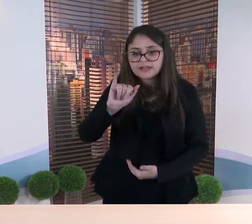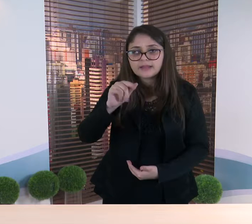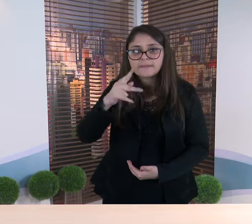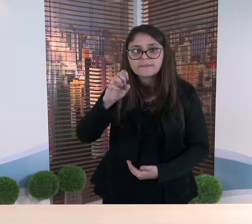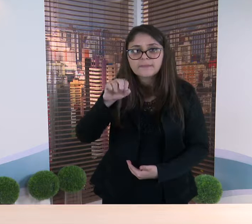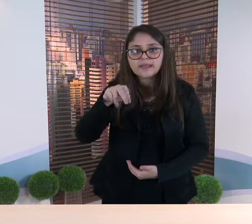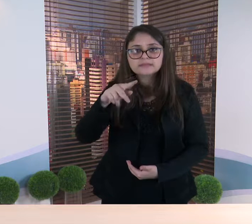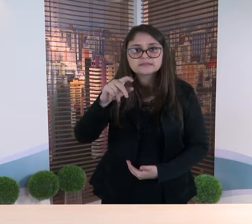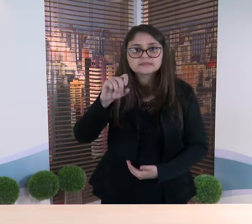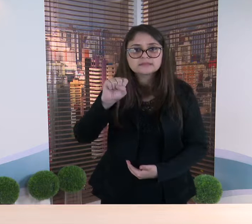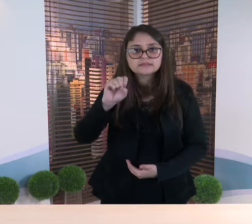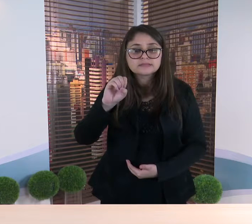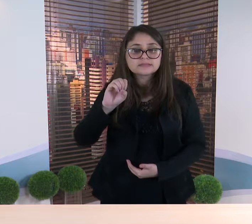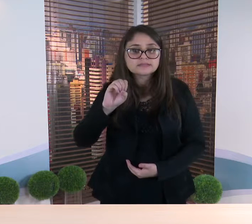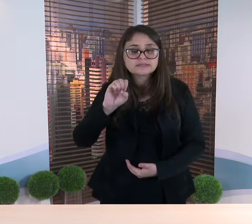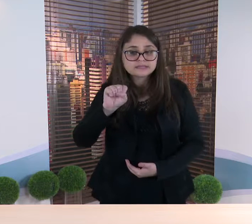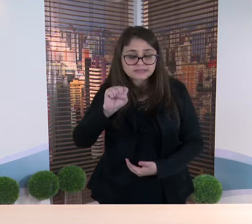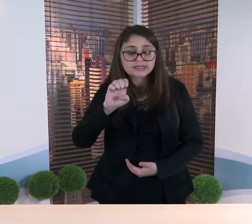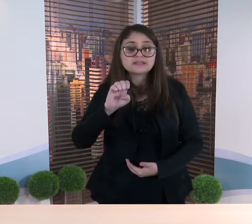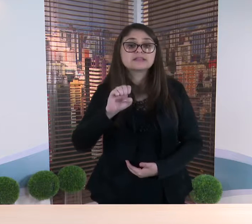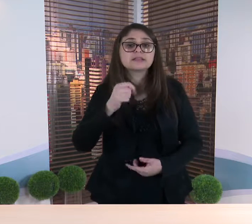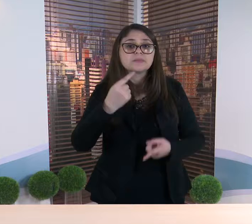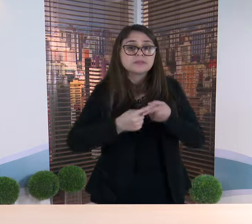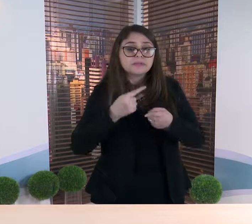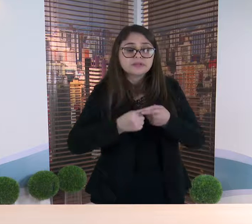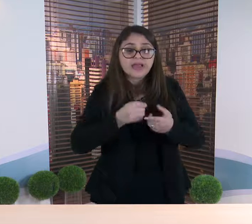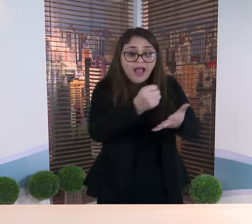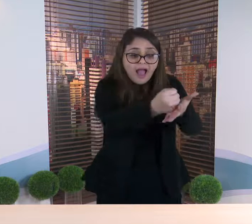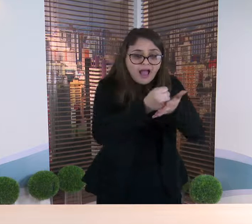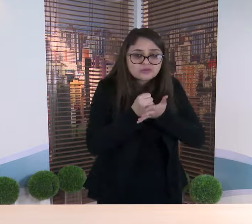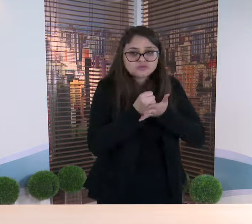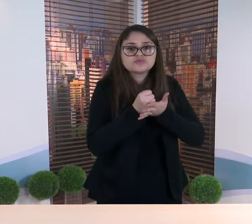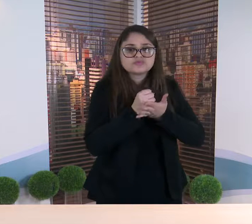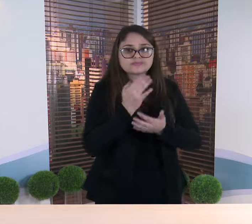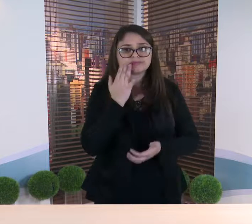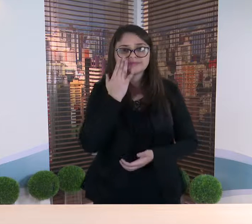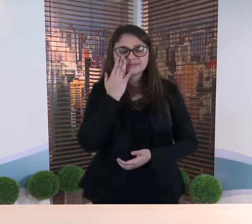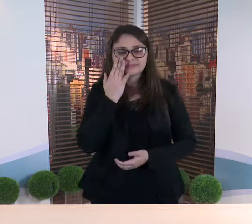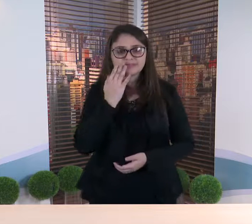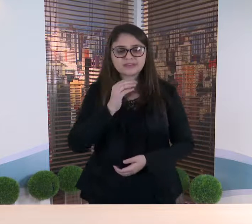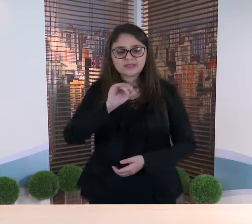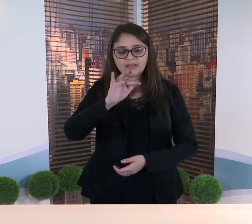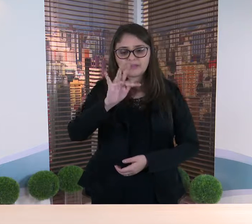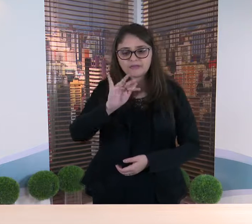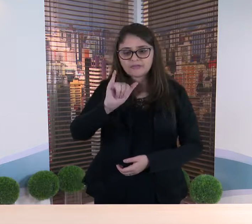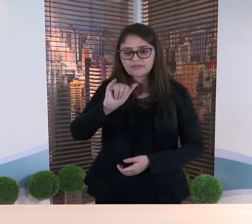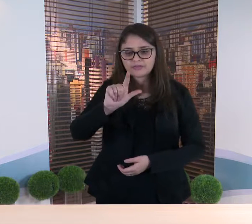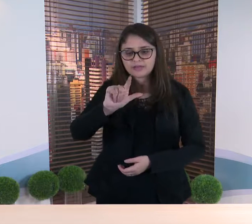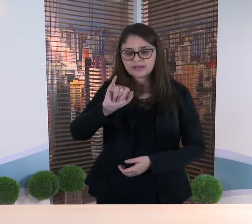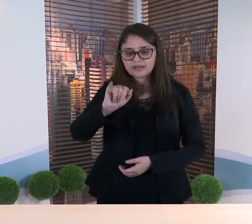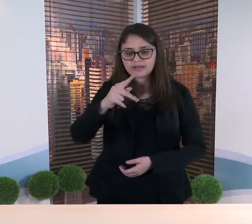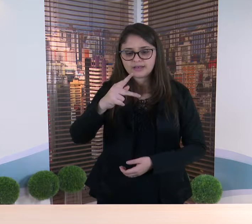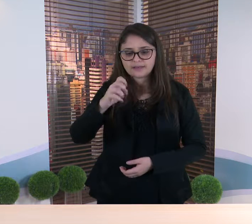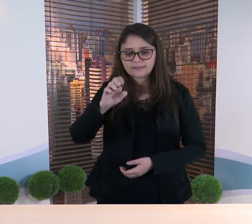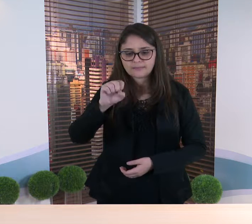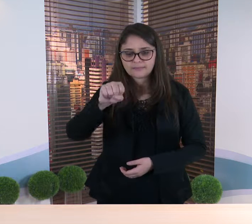ajuda que lhe enviaram. E em Filipenses 4, versos 11 a 13,